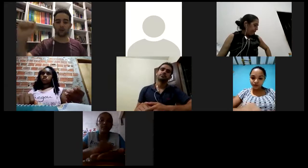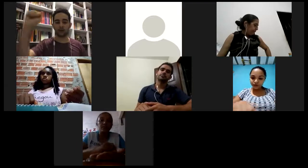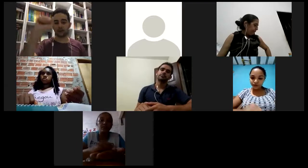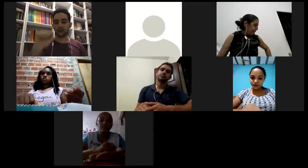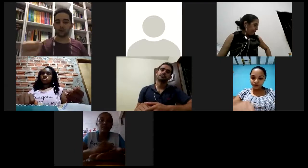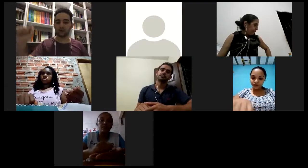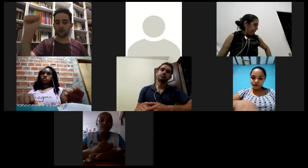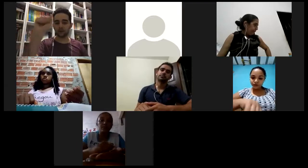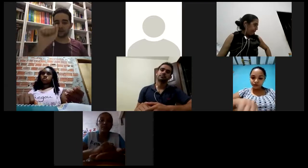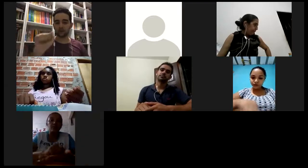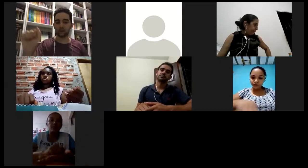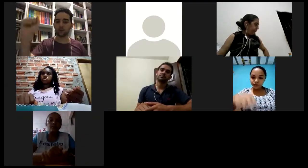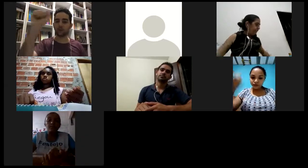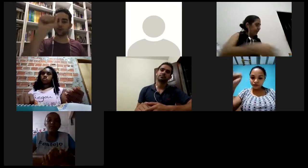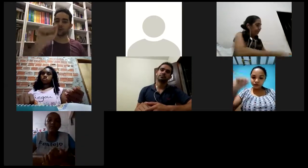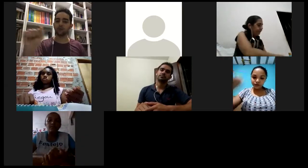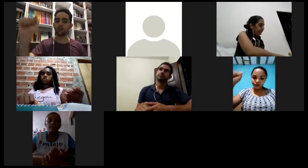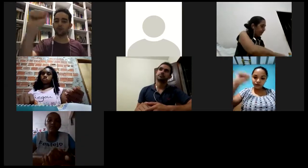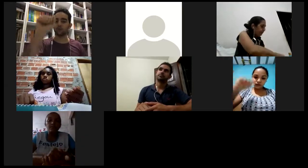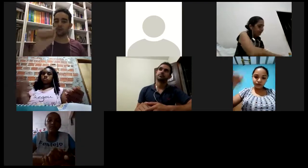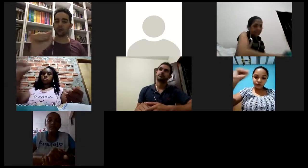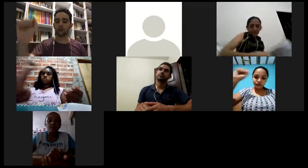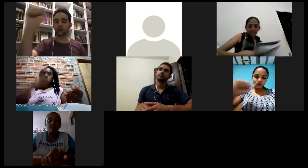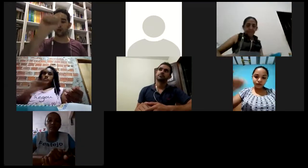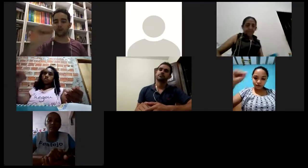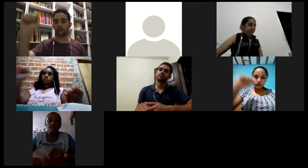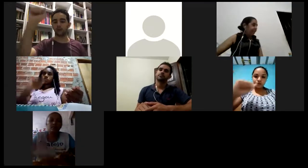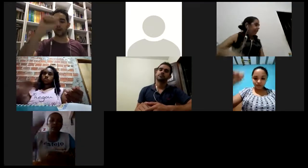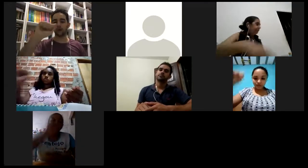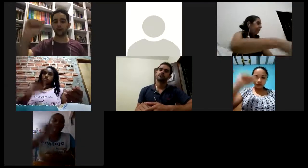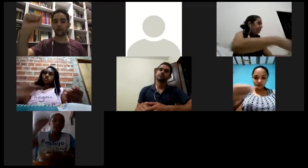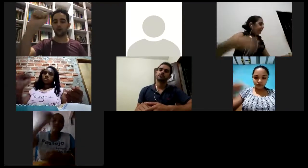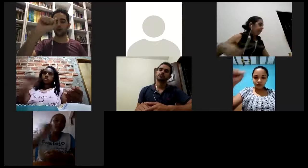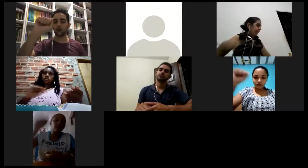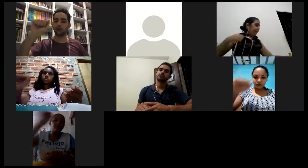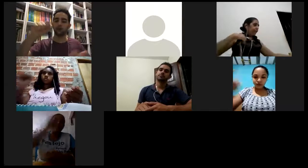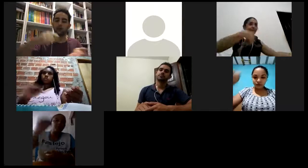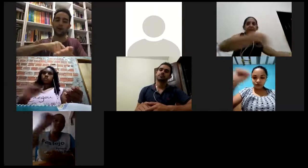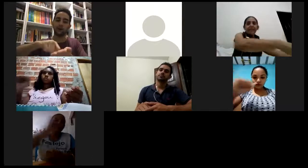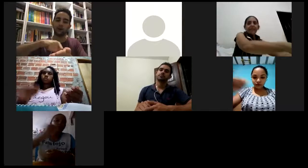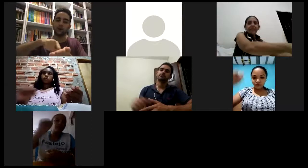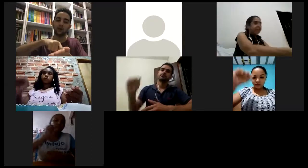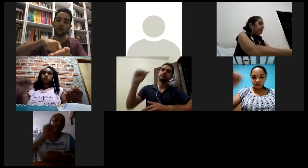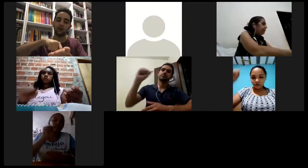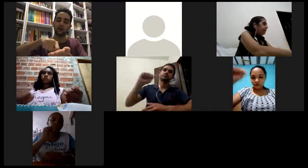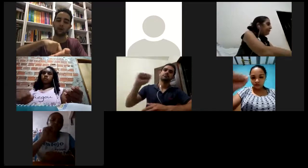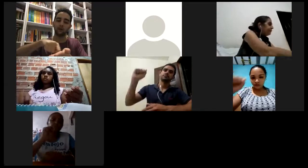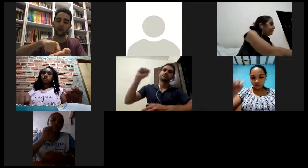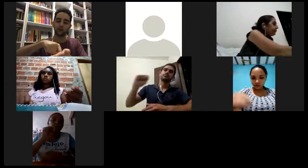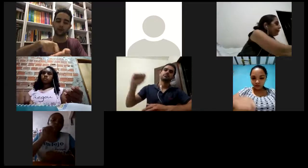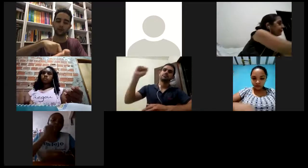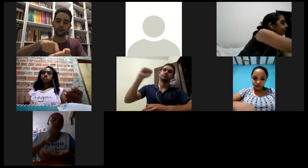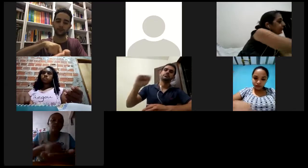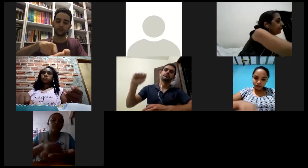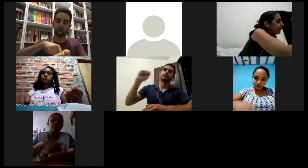apagador assim no espaço vazio, porque é mais difícil de confundir. Eu apago aqui com o apagador e apago aqui com a